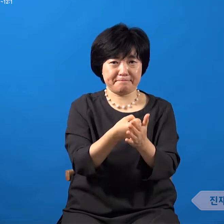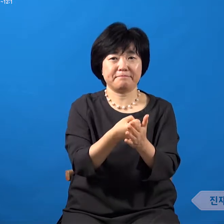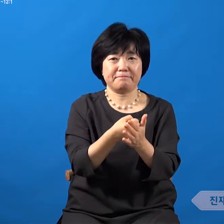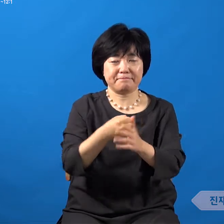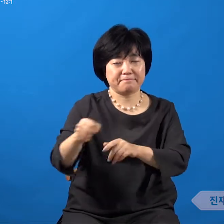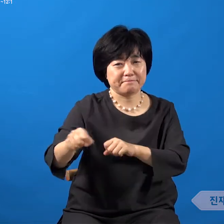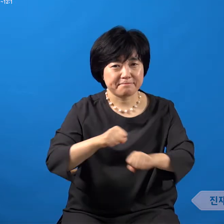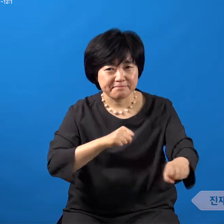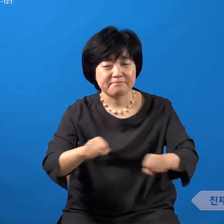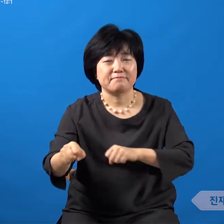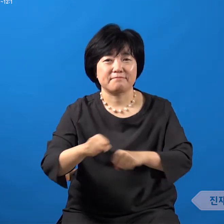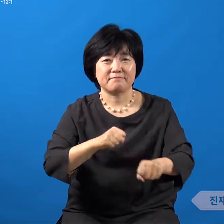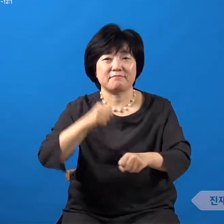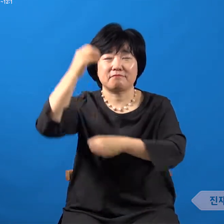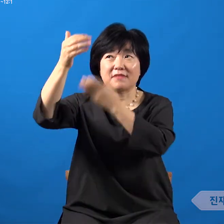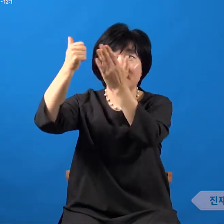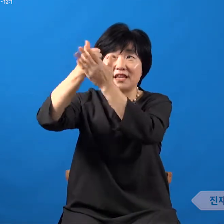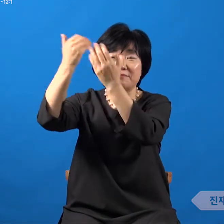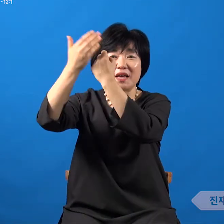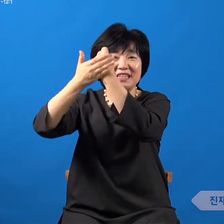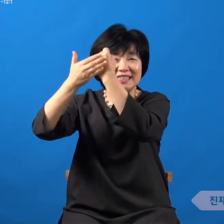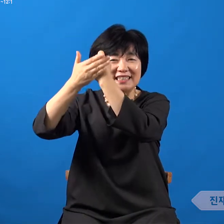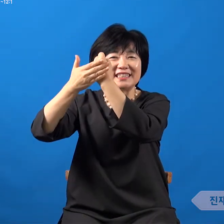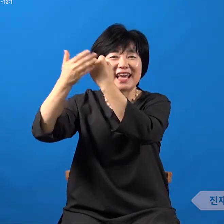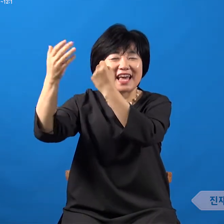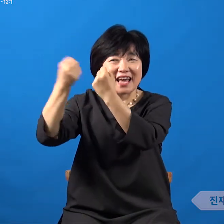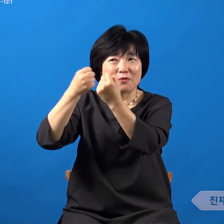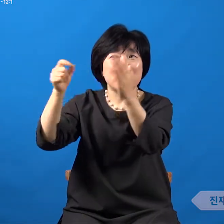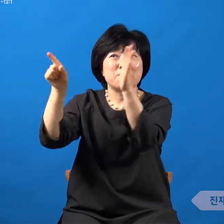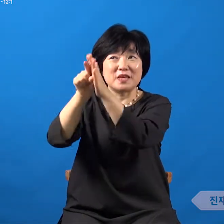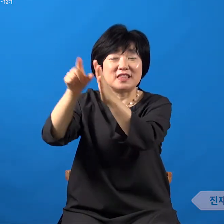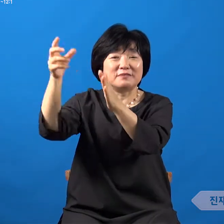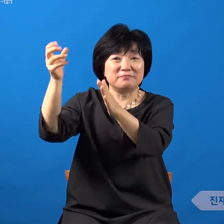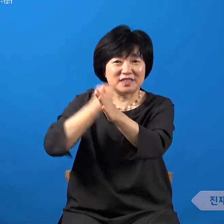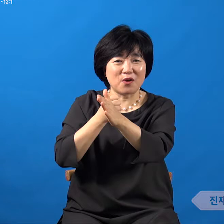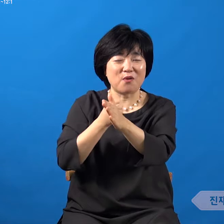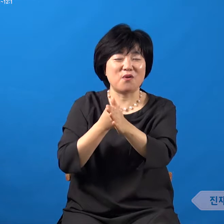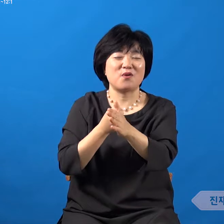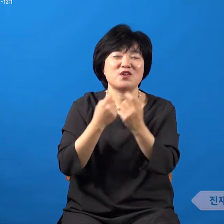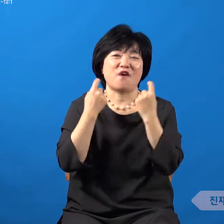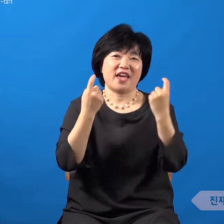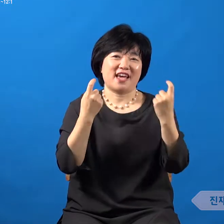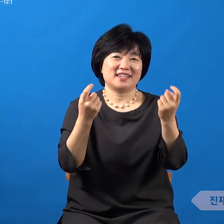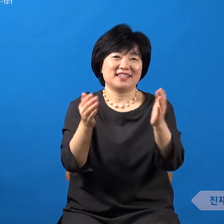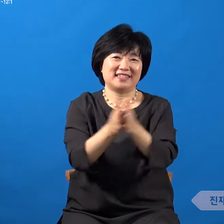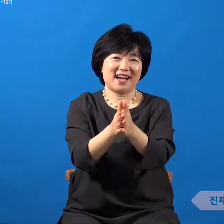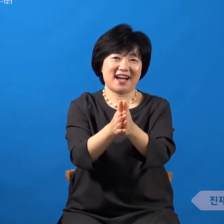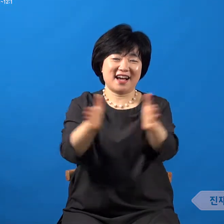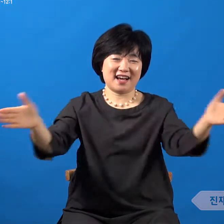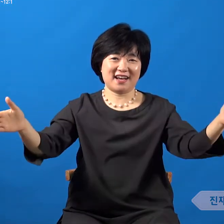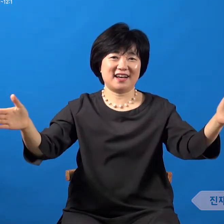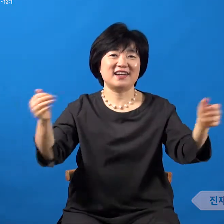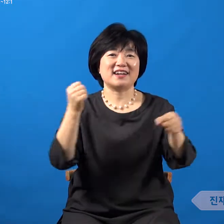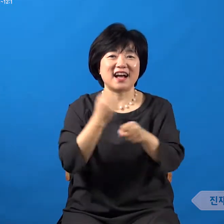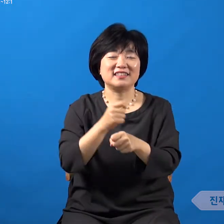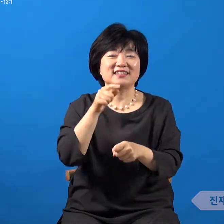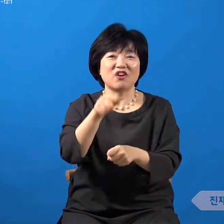향한 믿음으로 시작하는 은혜의 여정. 오늘 성경은